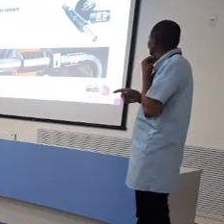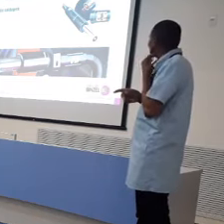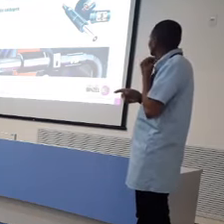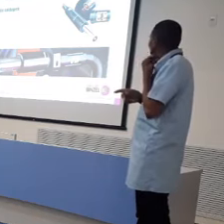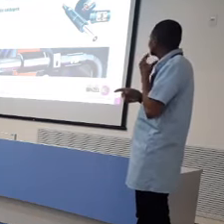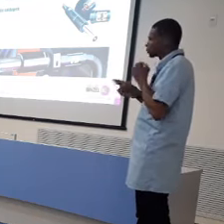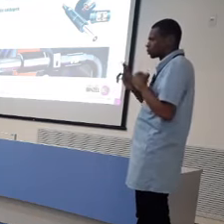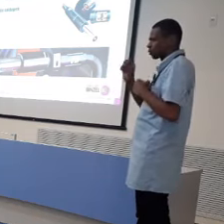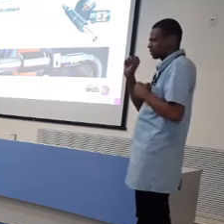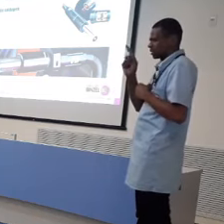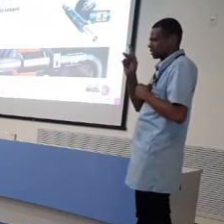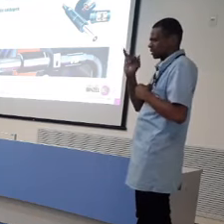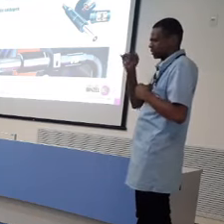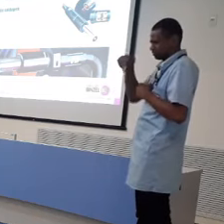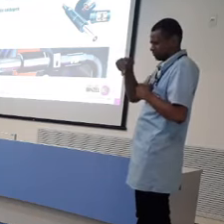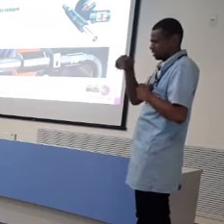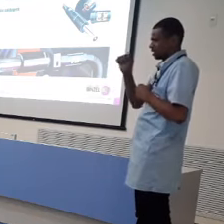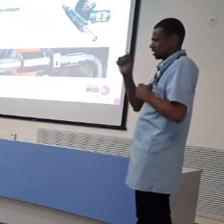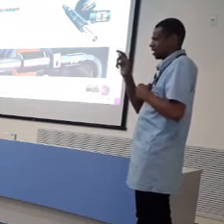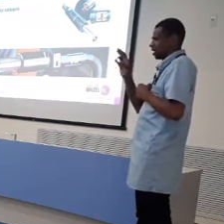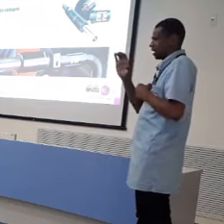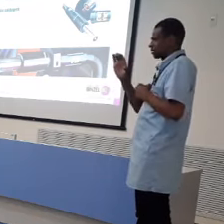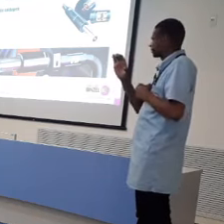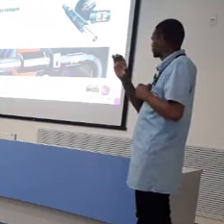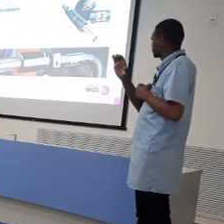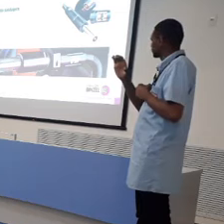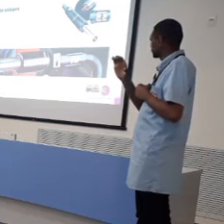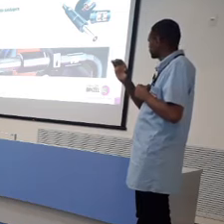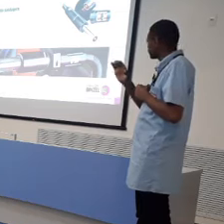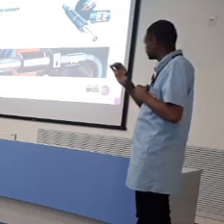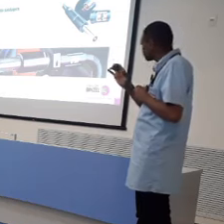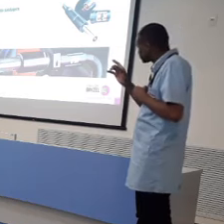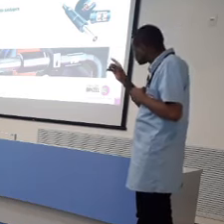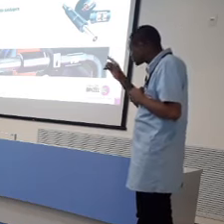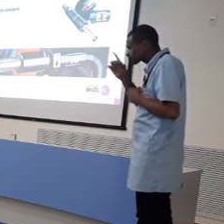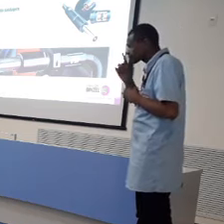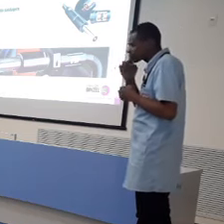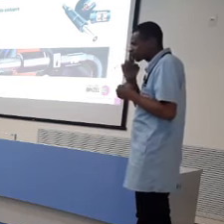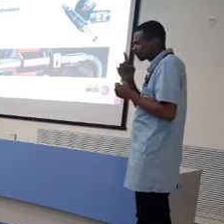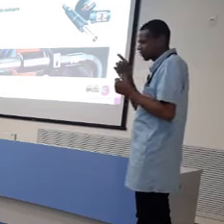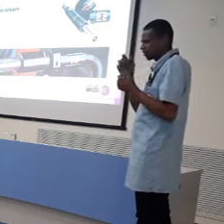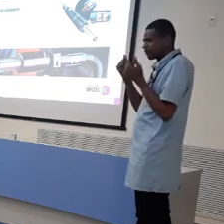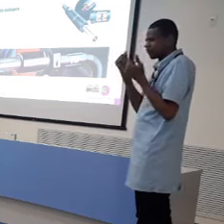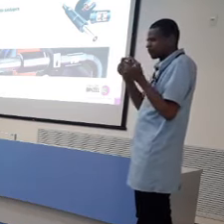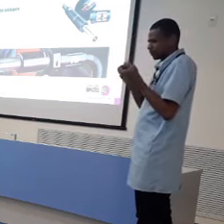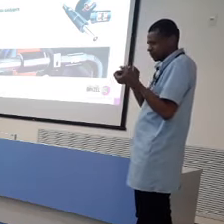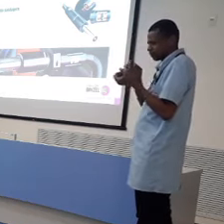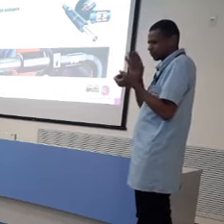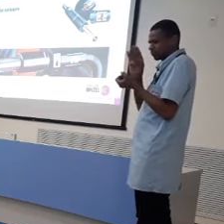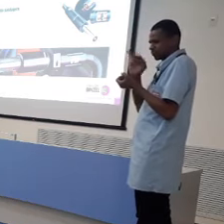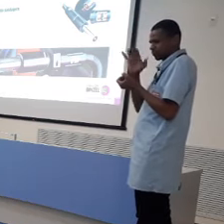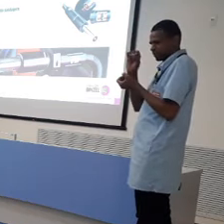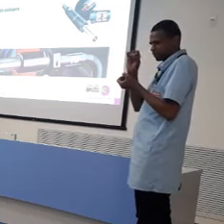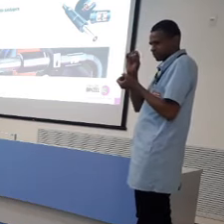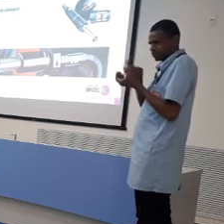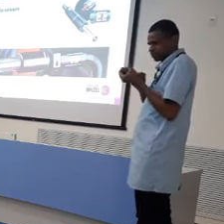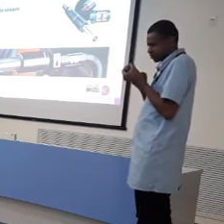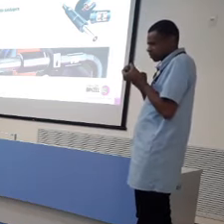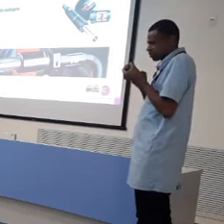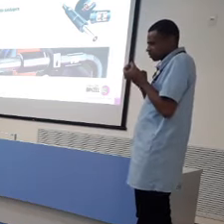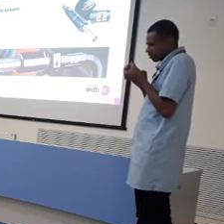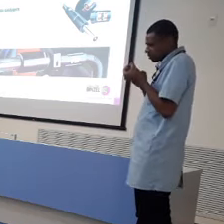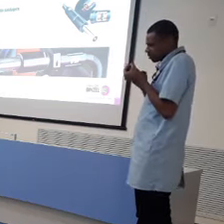Spin Arc, né? Então vocês veem aqui que o arame está fora do centro, né? Outro dia eu estava na palestra e falou, essa tocha aí está errada,